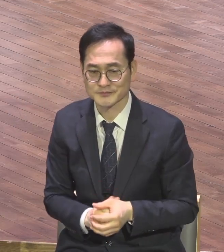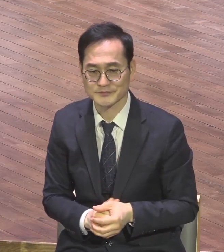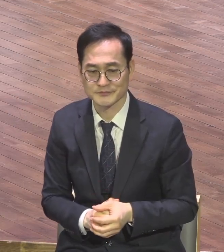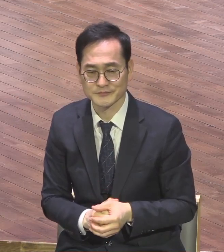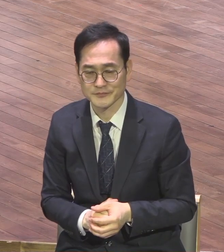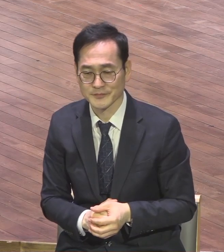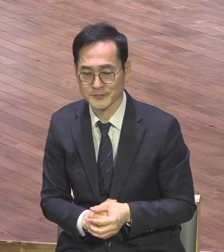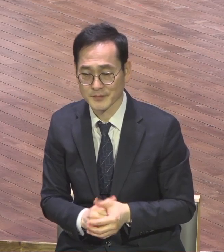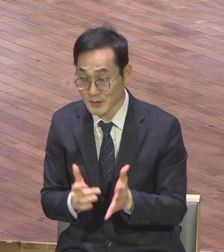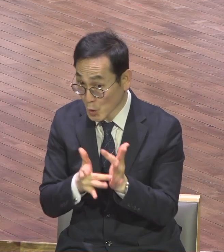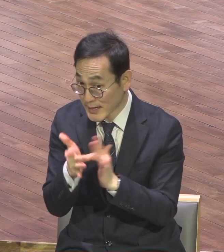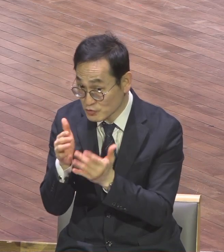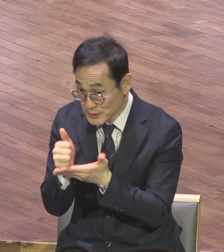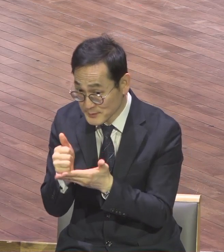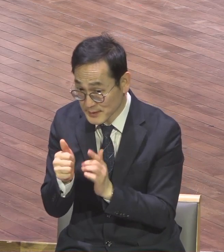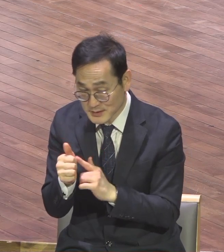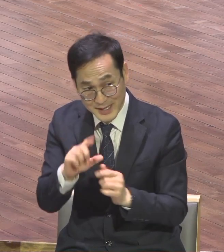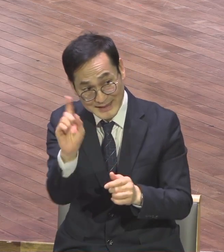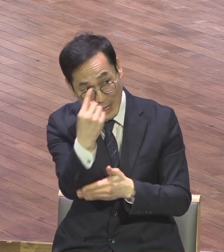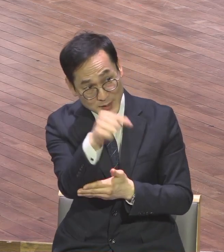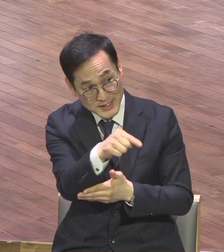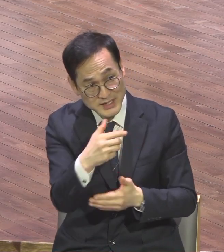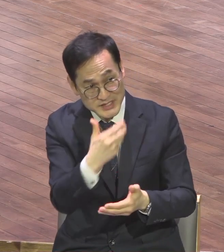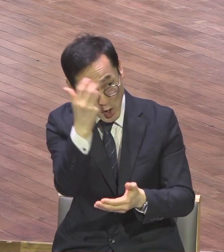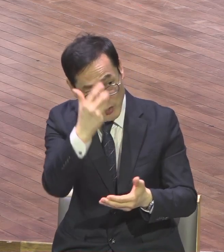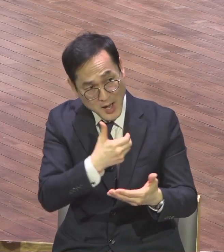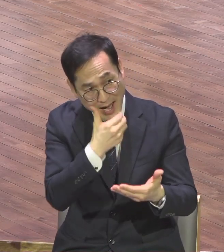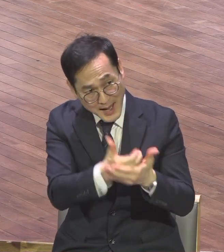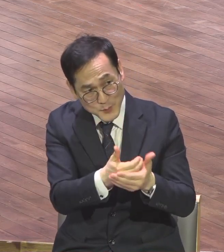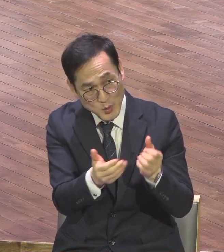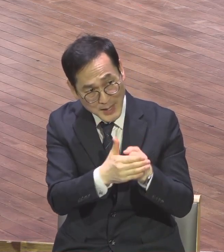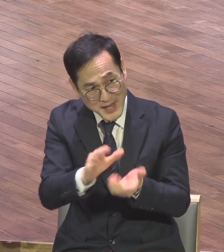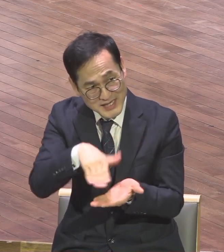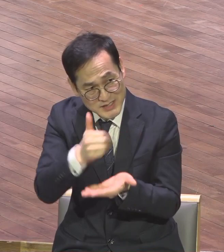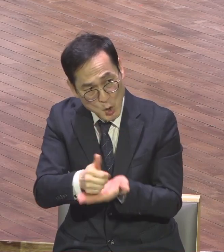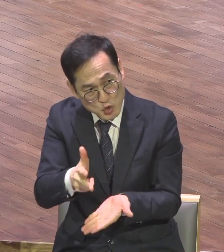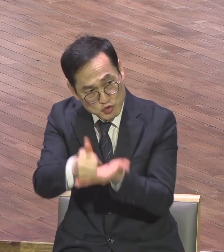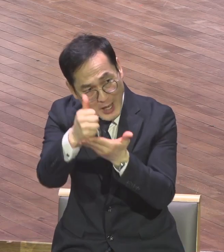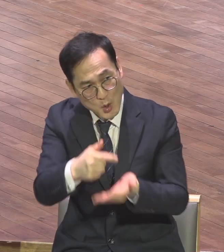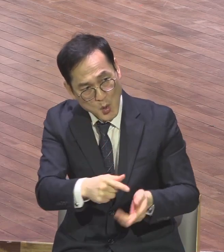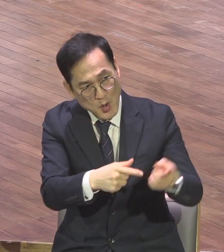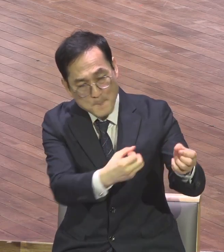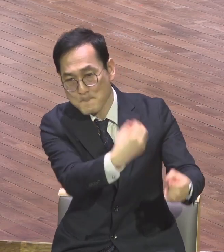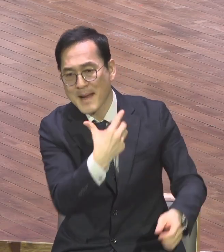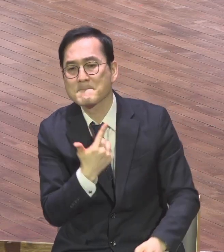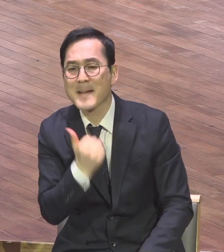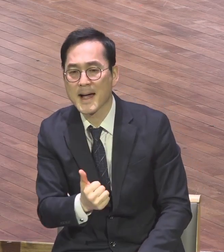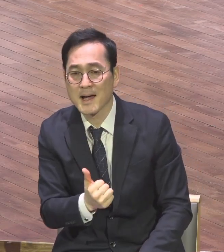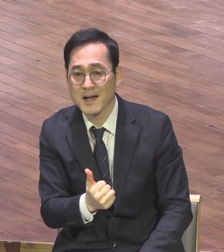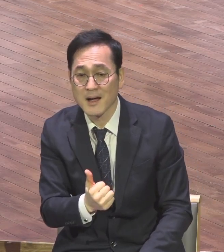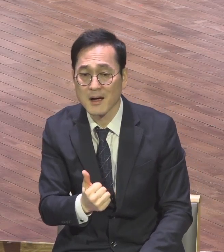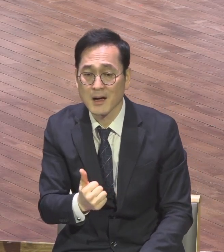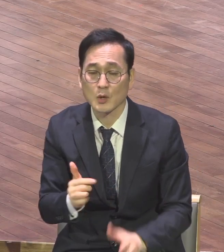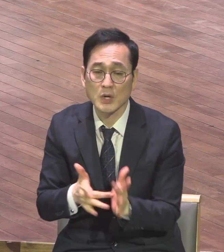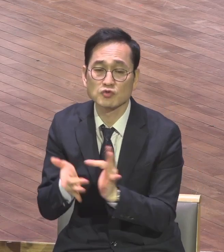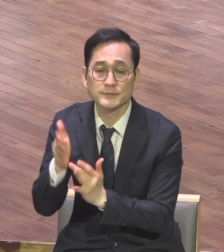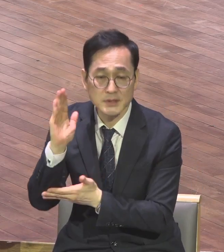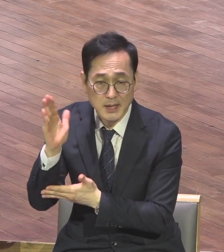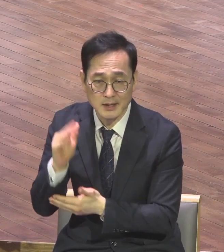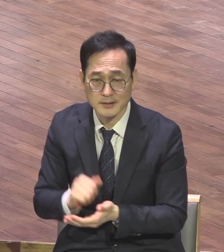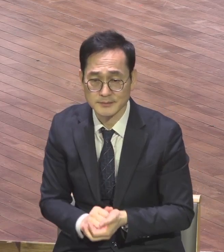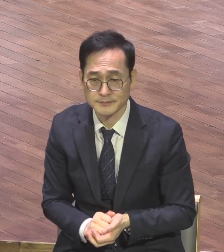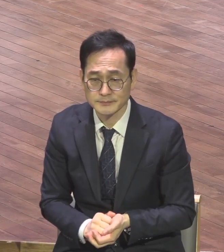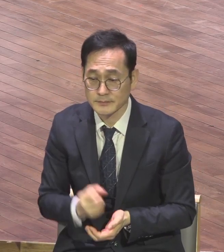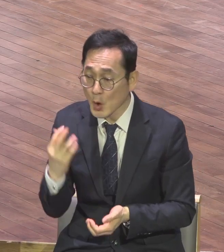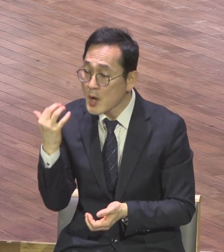예수님께서도 다윗이 성령의 감동이 되어 그리스도를 주라 칭하였다라고 밝히고 있어요. 자 베드로가 이렇게